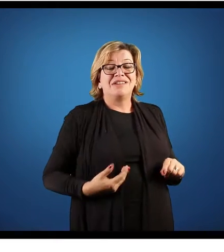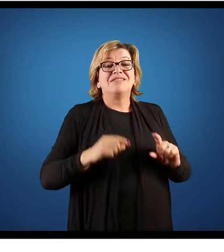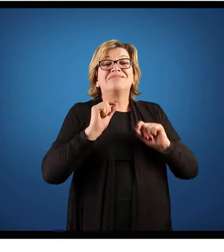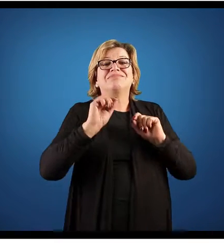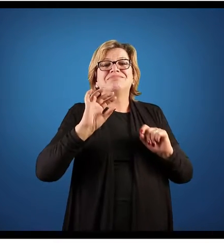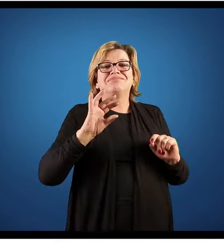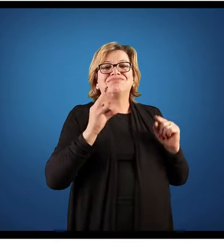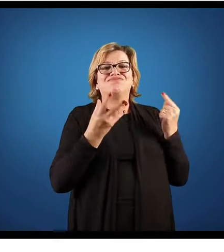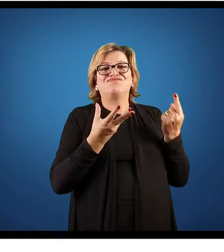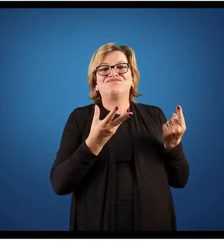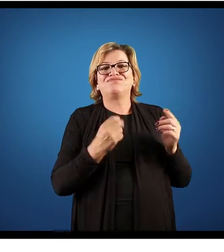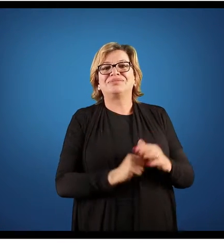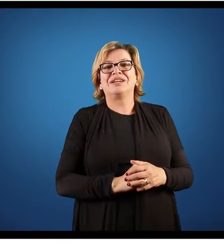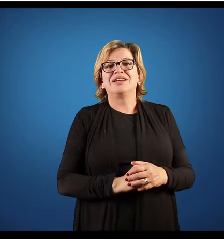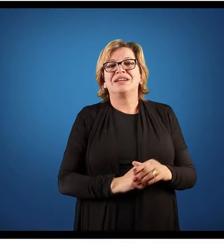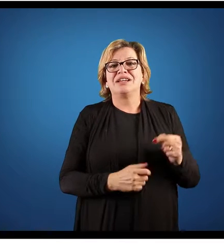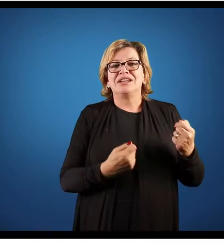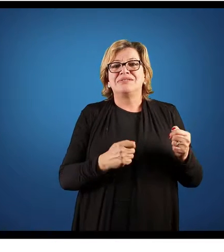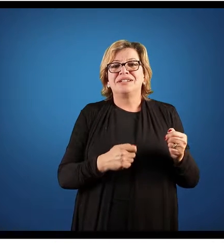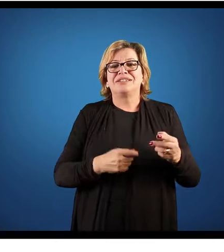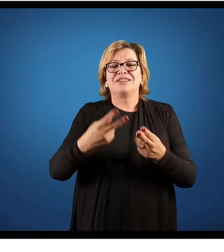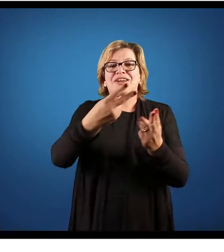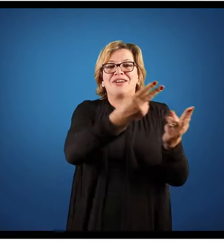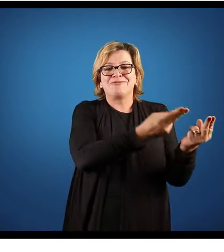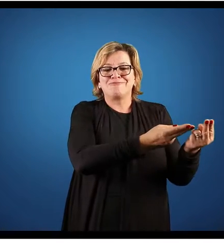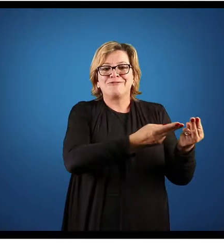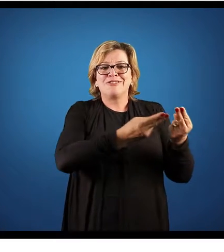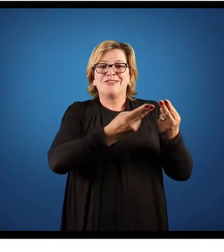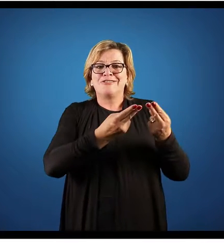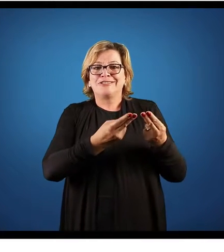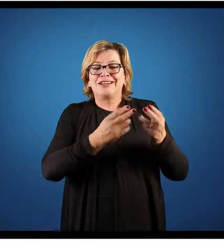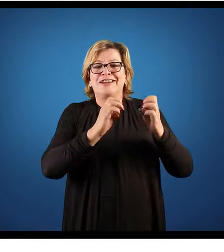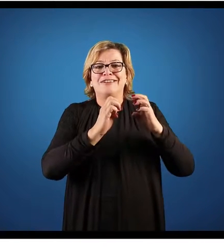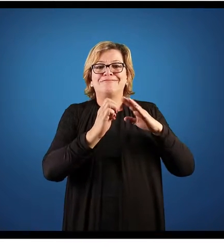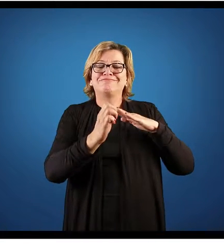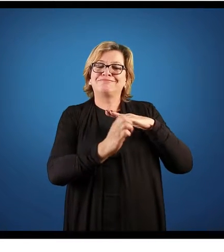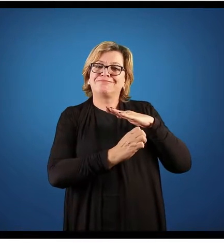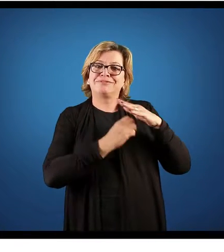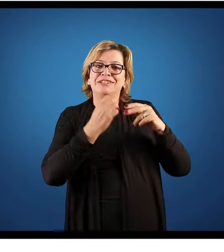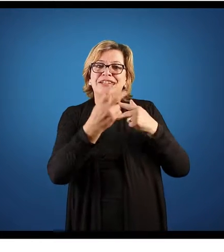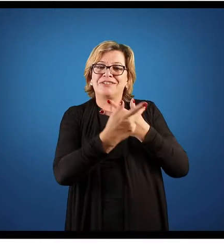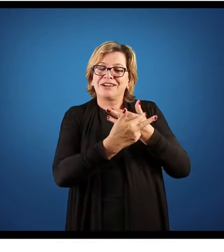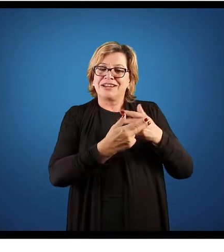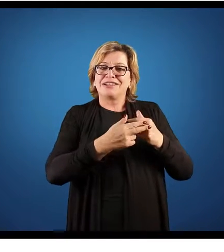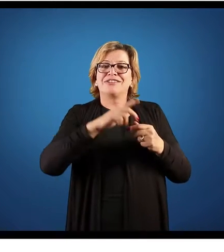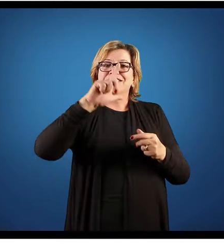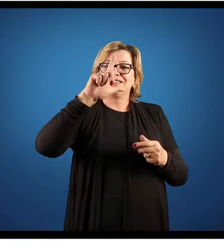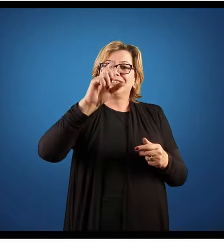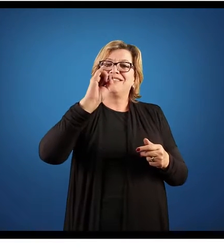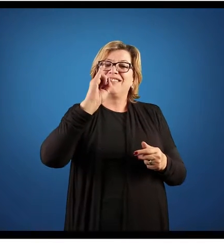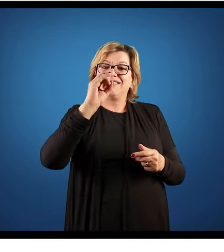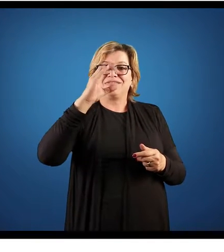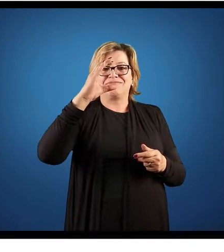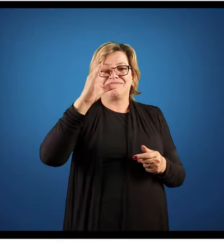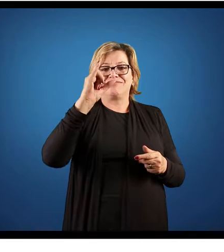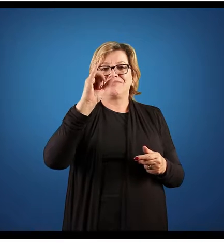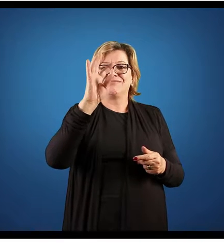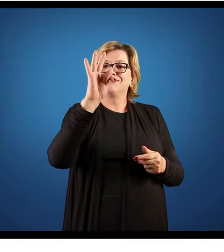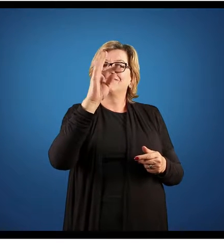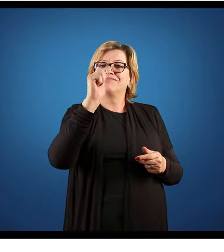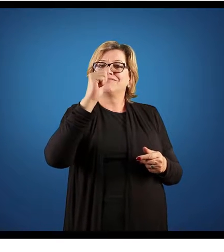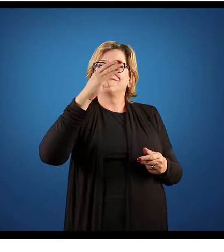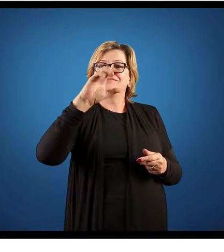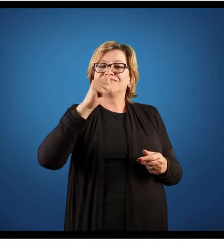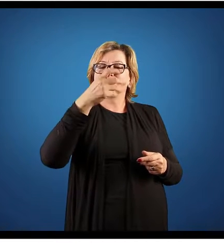acontece primeira questão eu tenho que fazer um convite às empresas para trabalhar através da licitação pública então esse é um